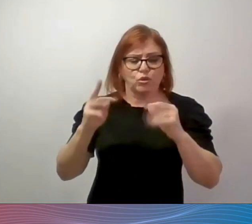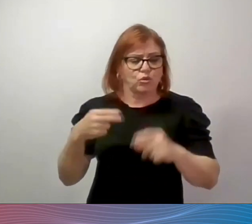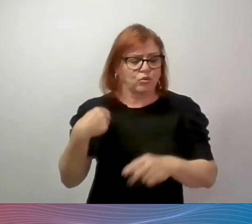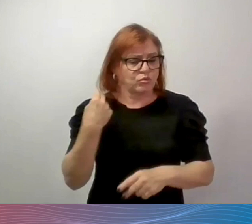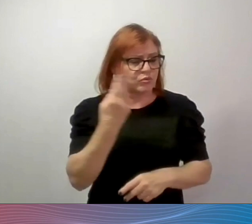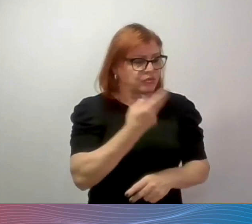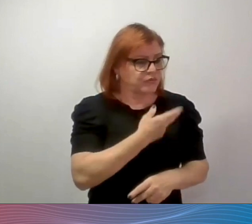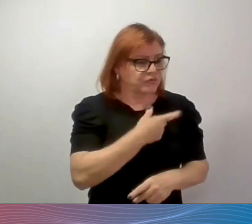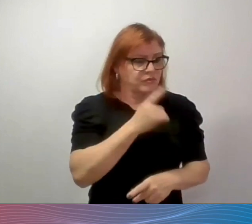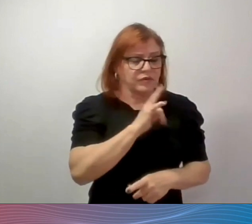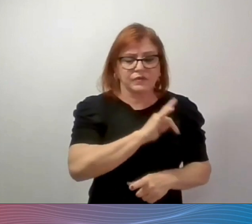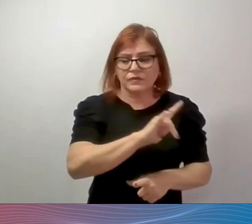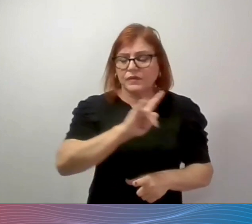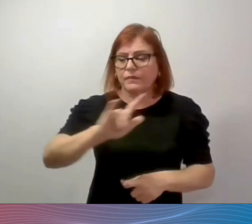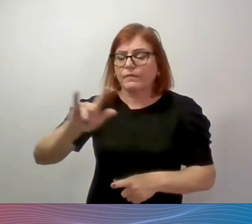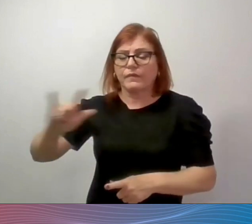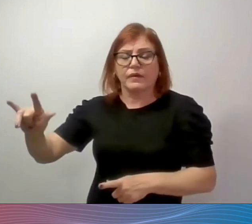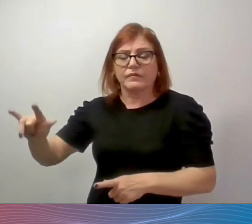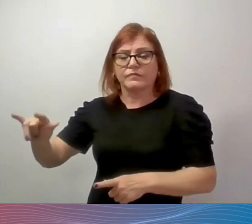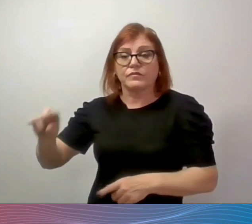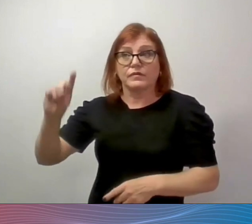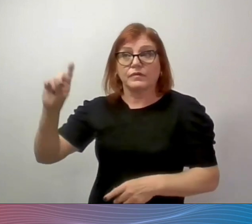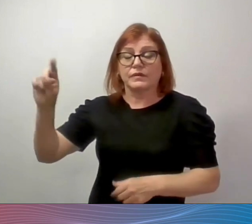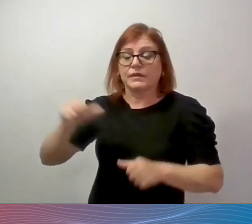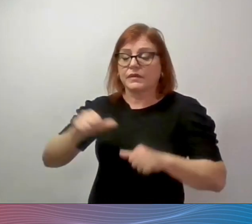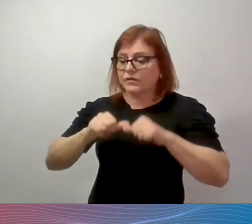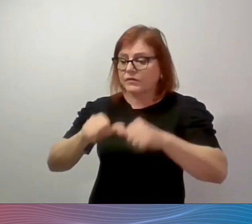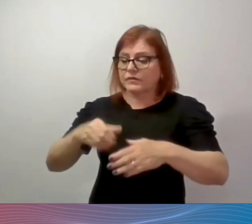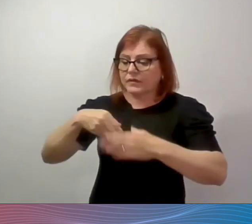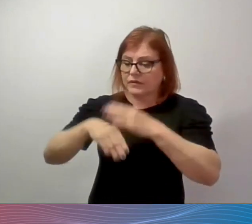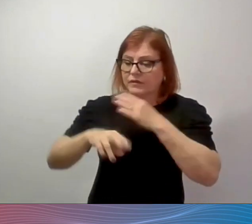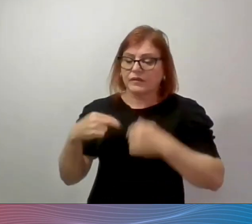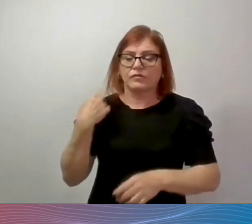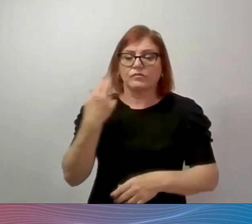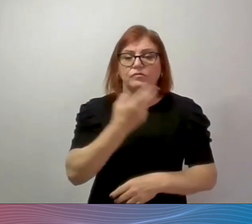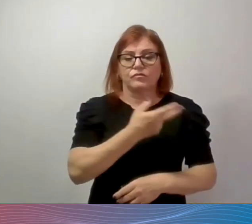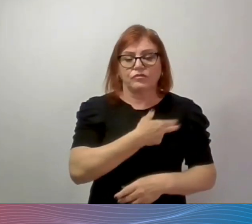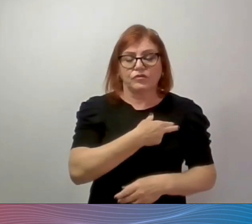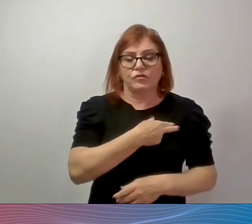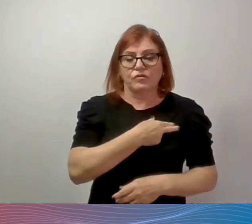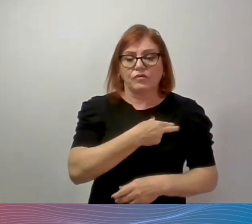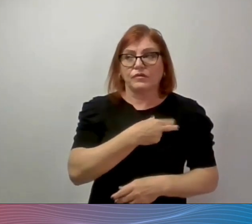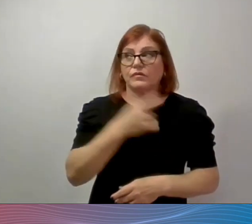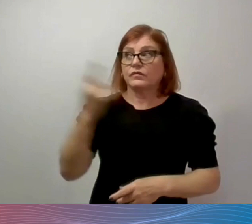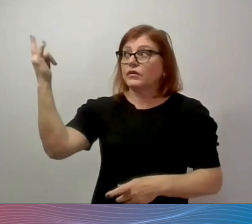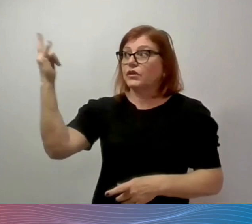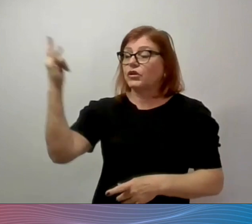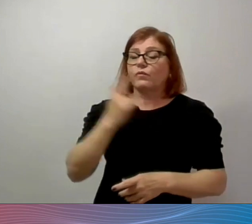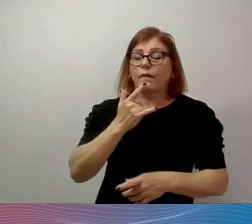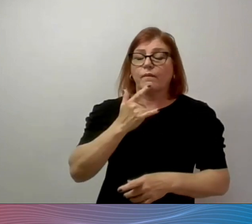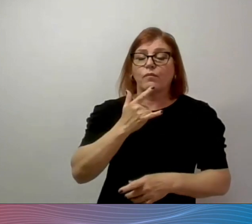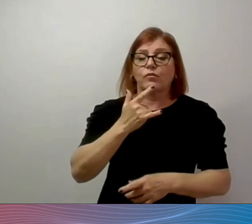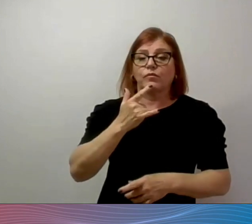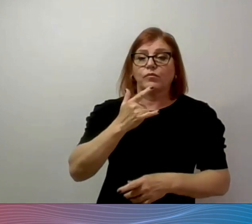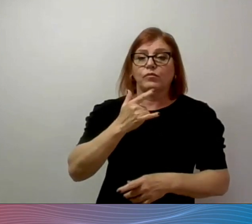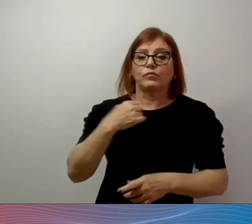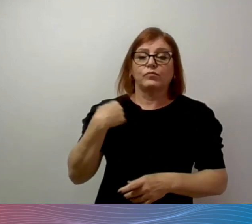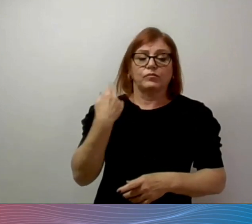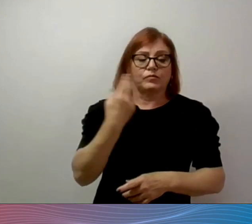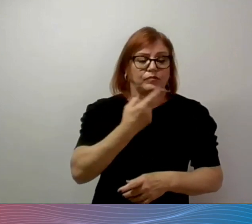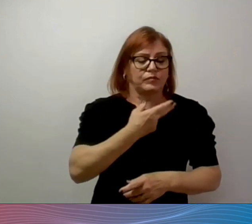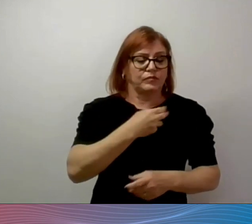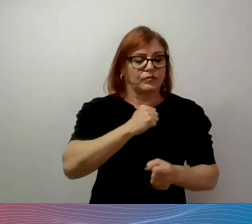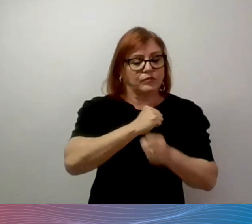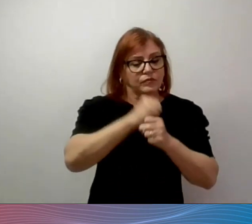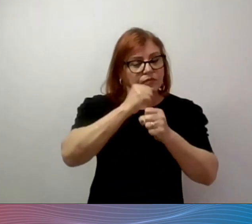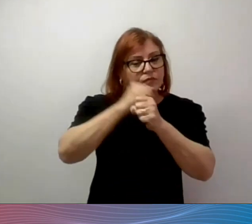God abides in us. E o seu amor em nós é aperfeiçoado. And his love has been perfected in us. Ninguém viu